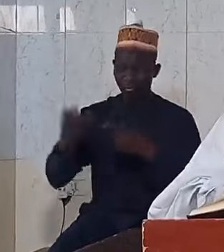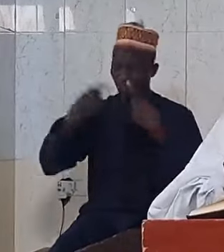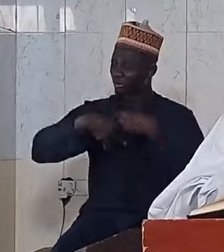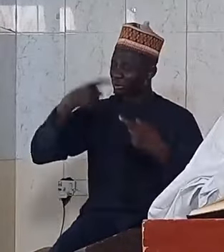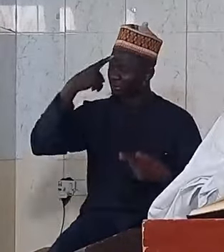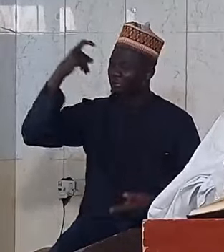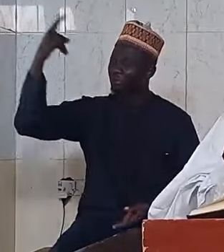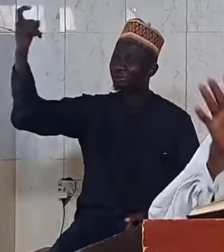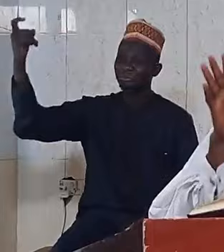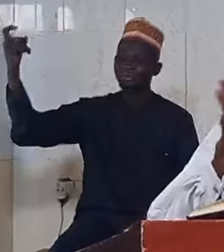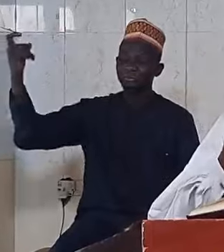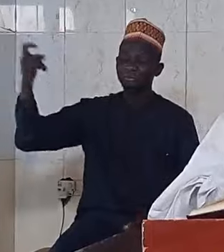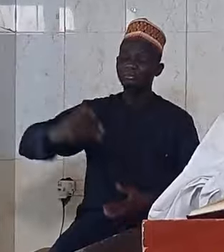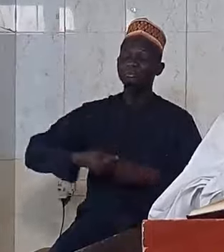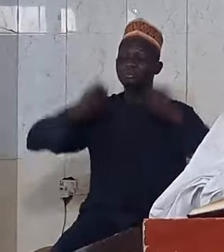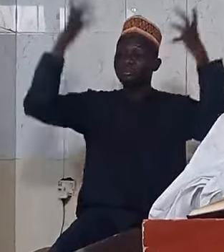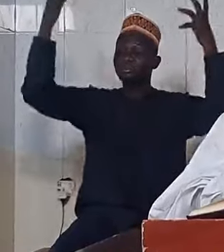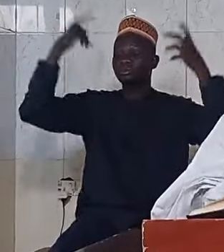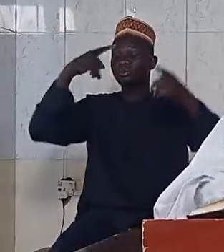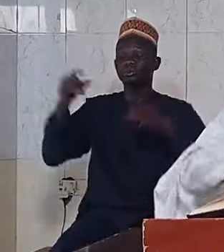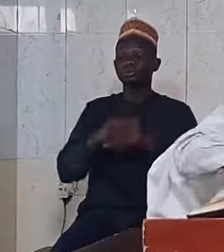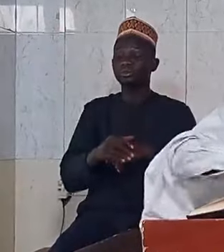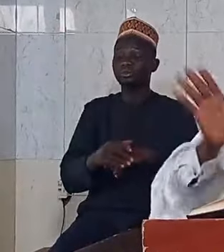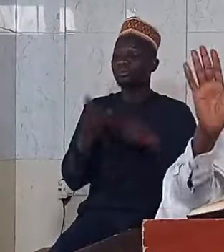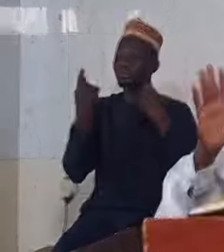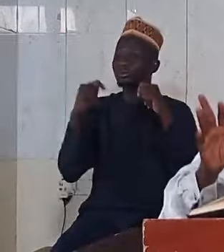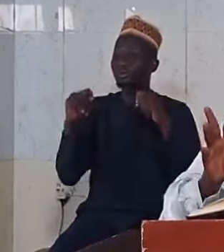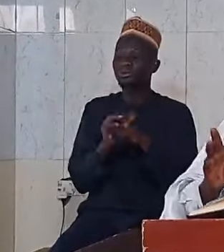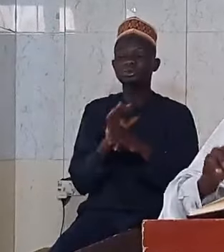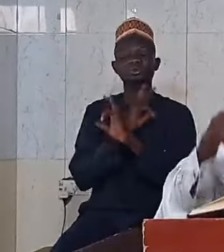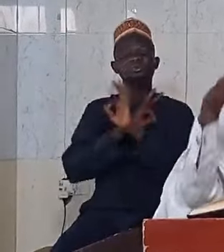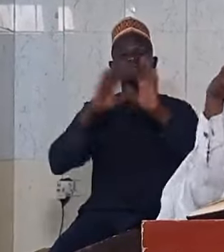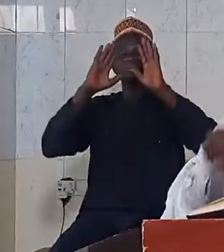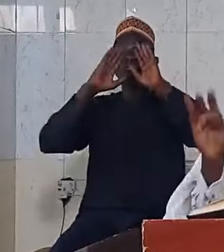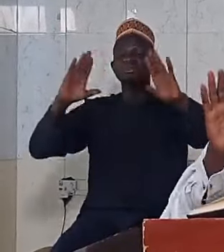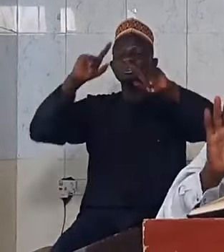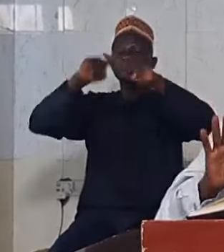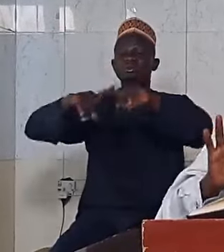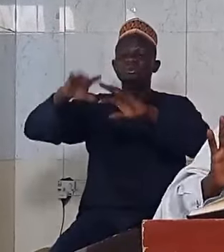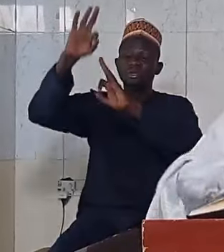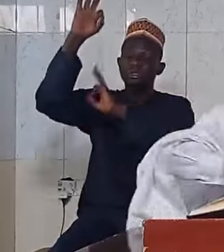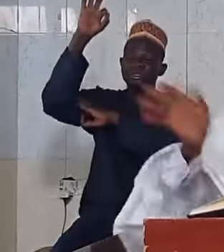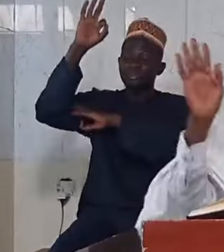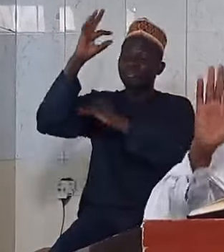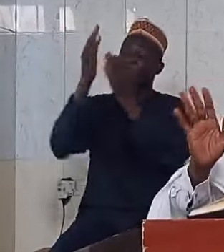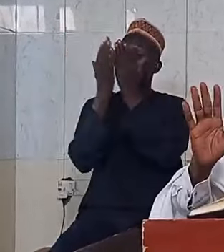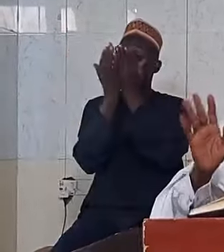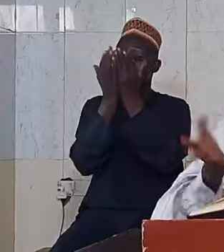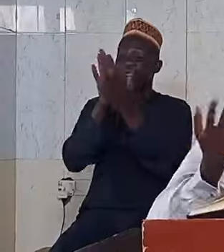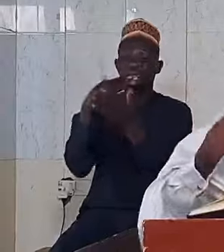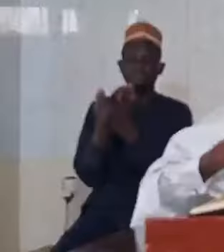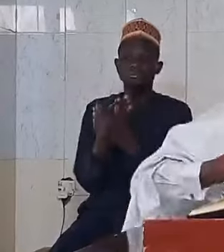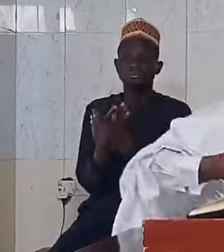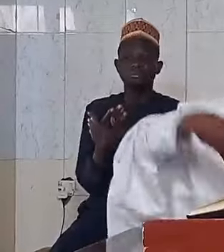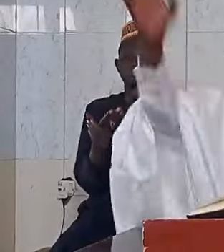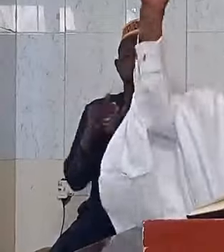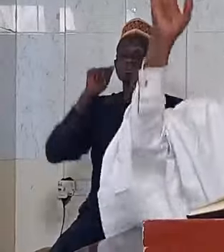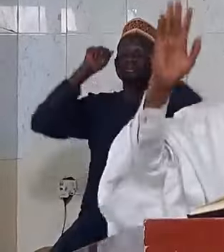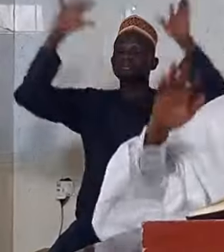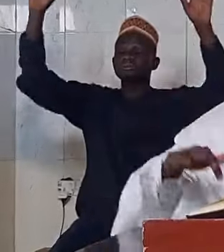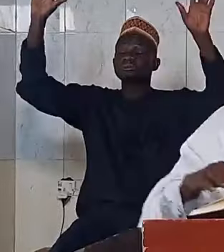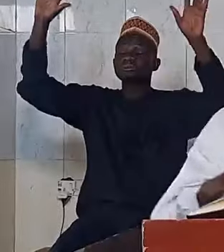mafarki su tayar ma hankali laka ka saki jikinka ka dogara ga Allah ka yi azkar ɗin nan ka sallama